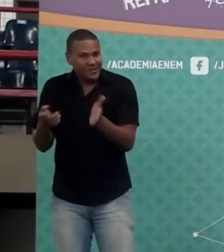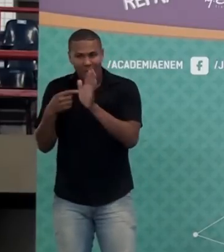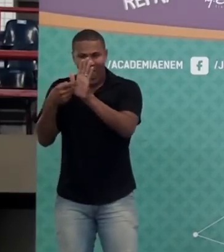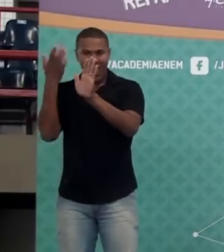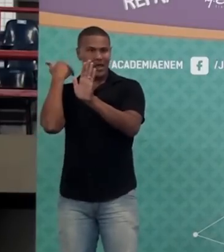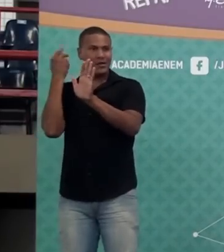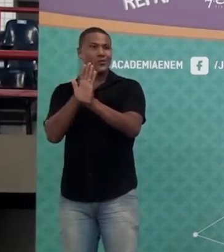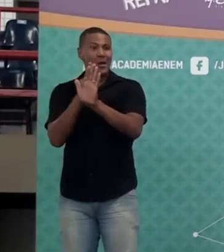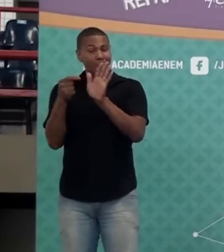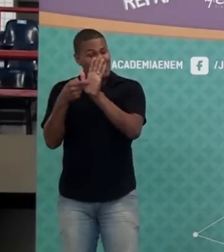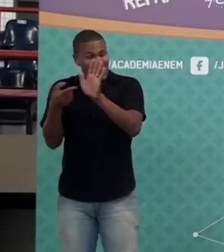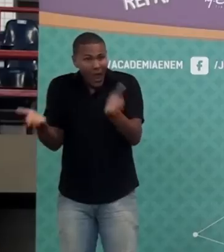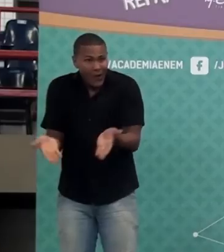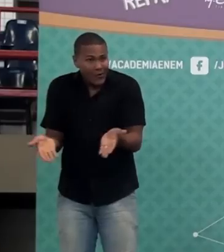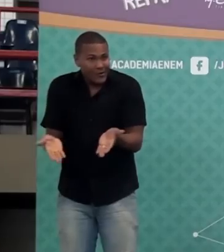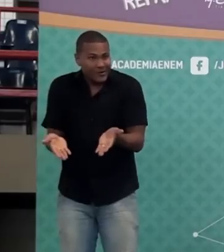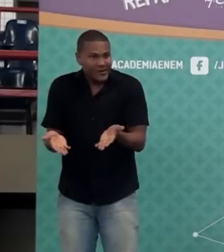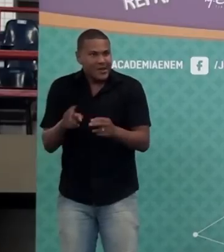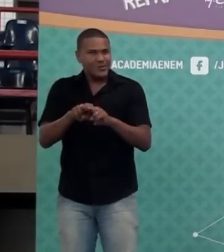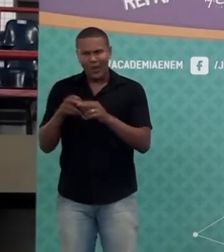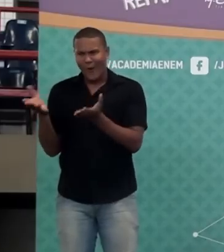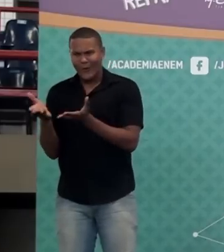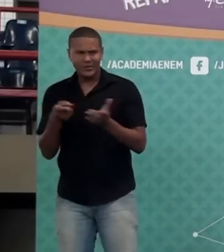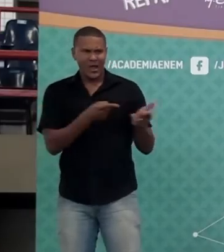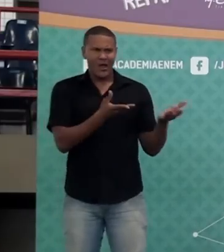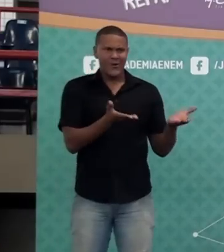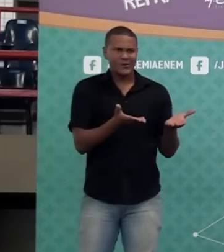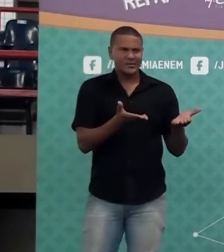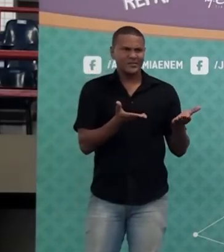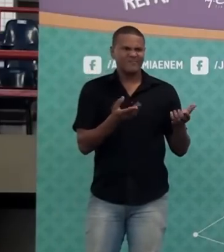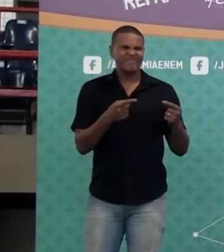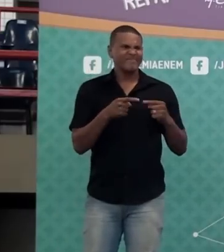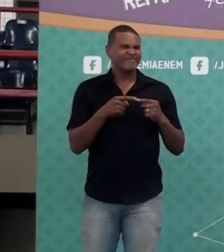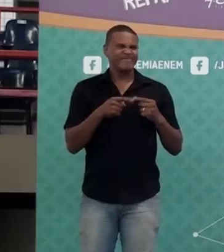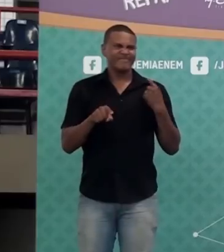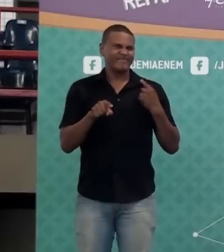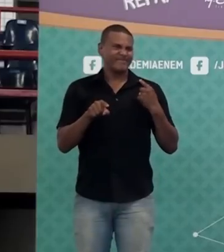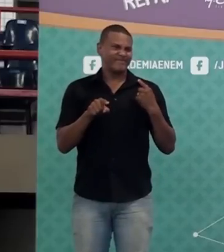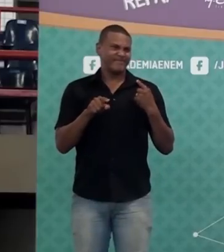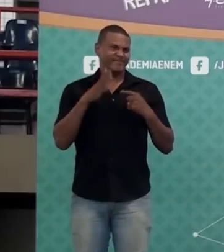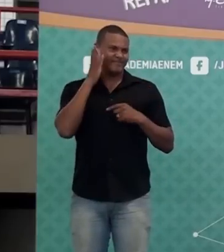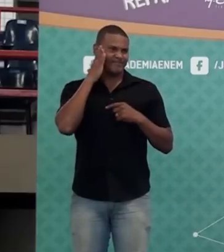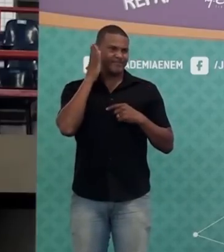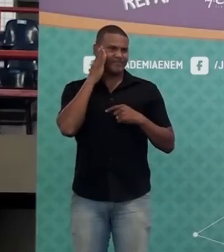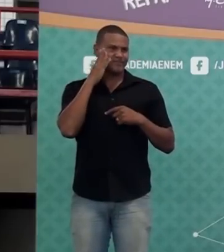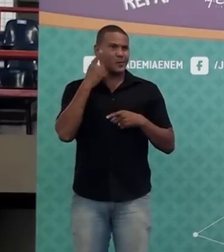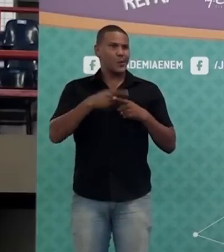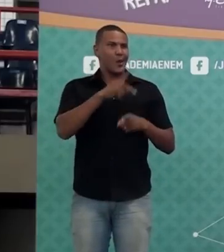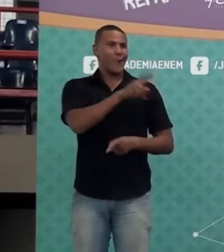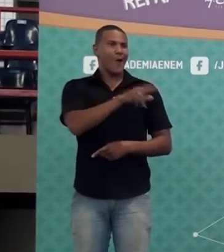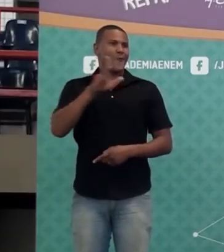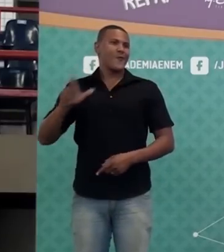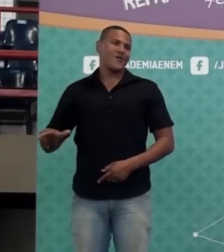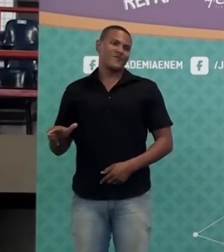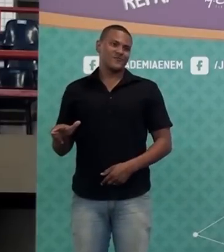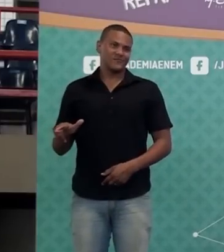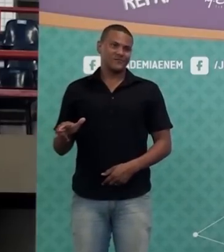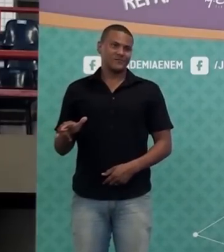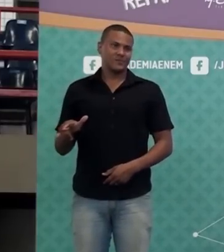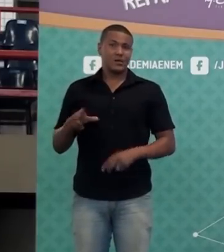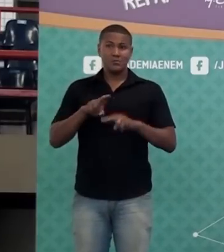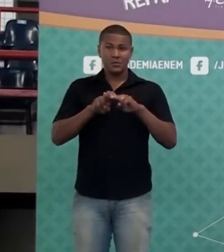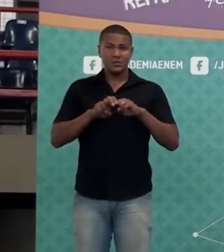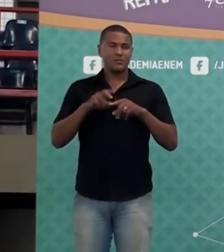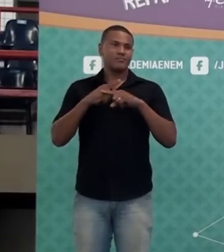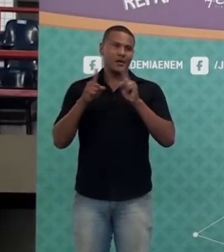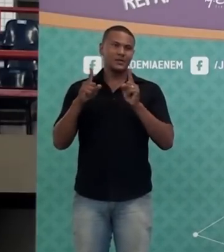vezes a mesma coisa. Compreendem que eu não devo usar a palavra atualmente, mas existem alunos que só